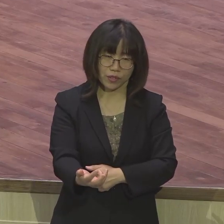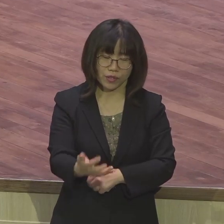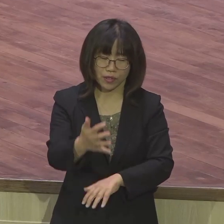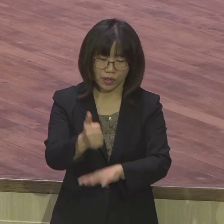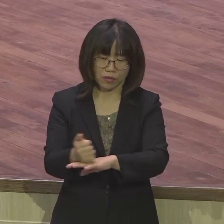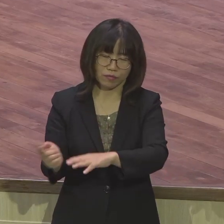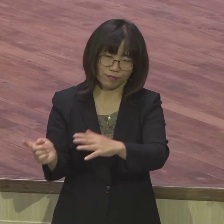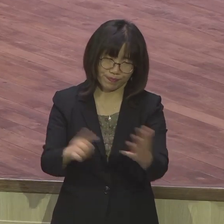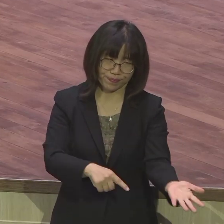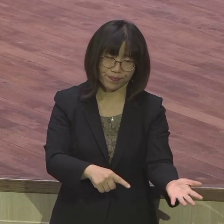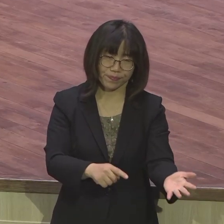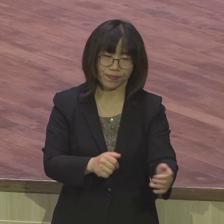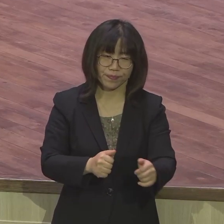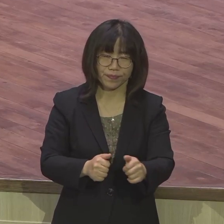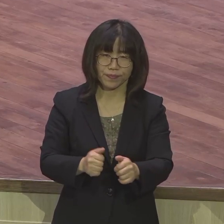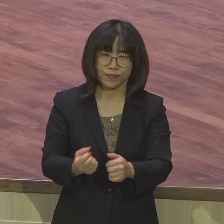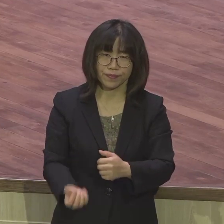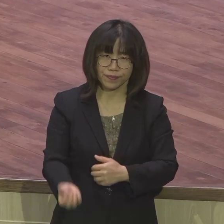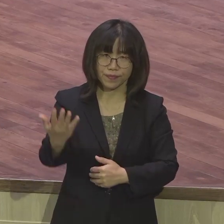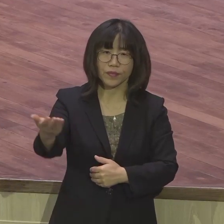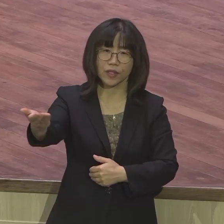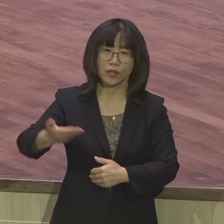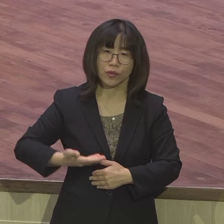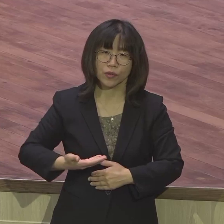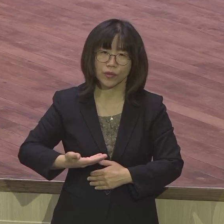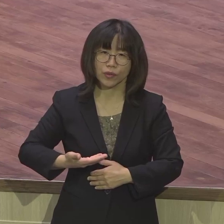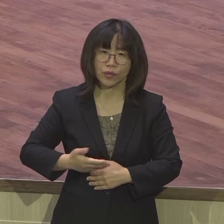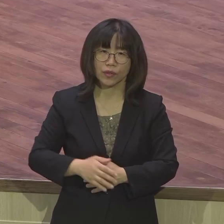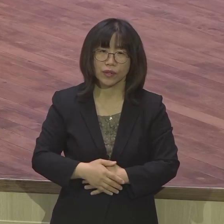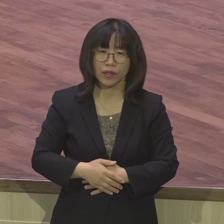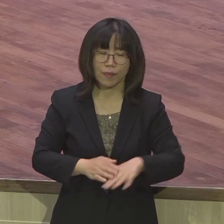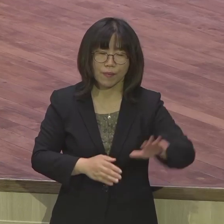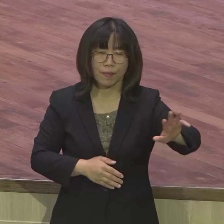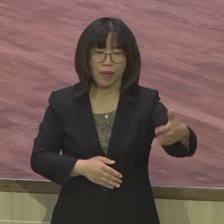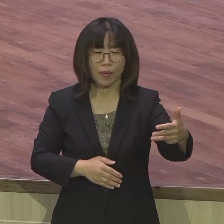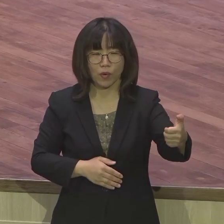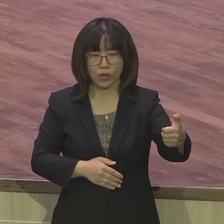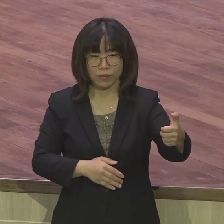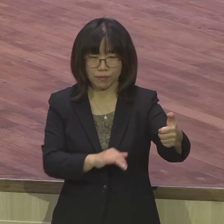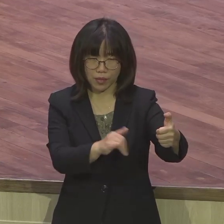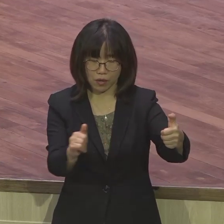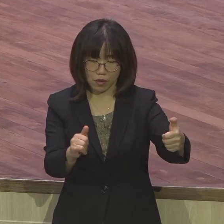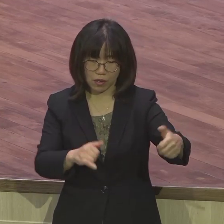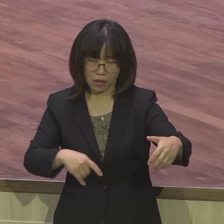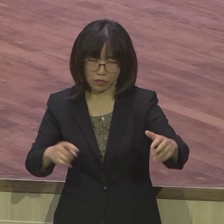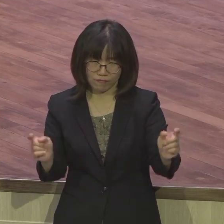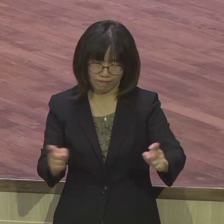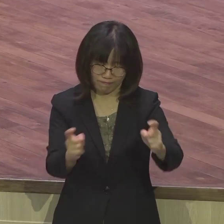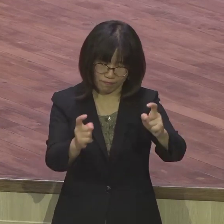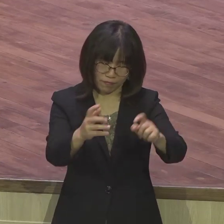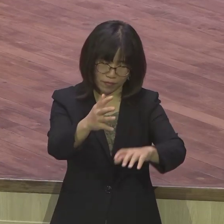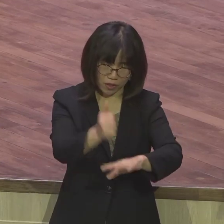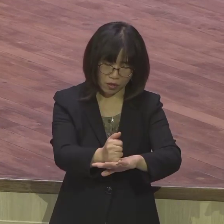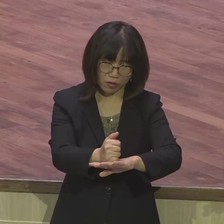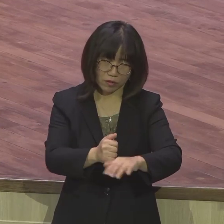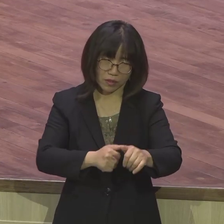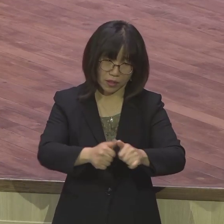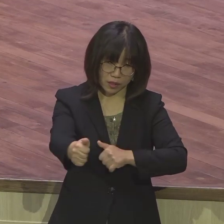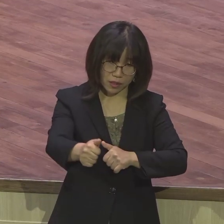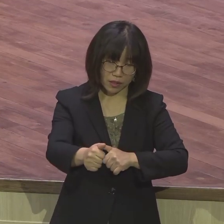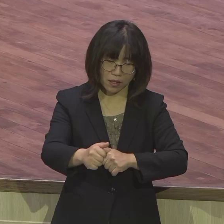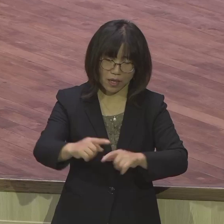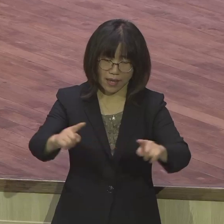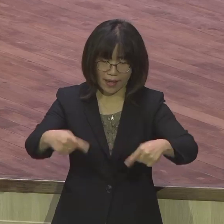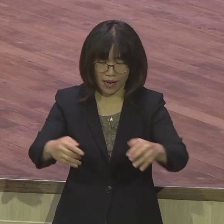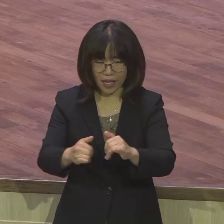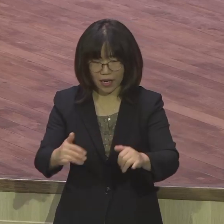선지자들을 때려 눕히고 이겼잖아요. 그런데 우리는 한 명하고도 엄청난데 850명 이겼다는 것은 엘리야의 영권이 대단한 것 같아요.